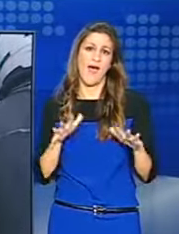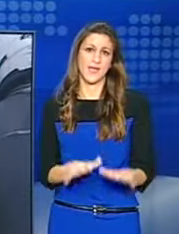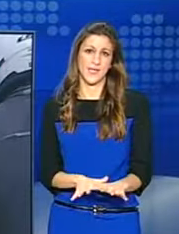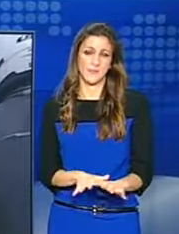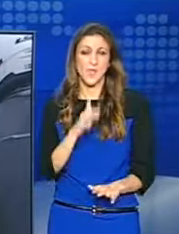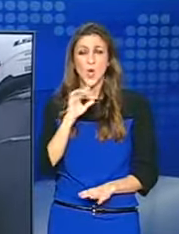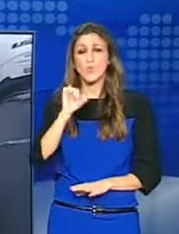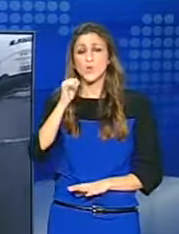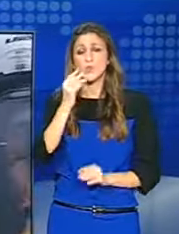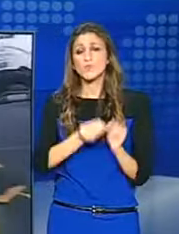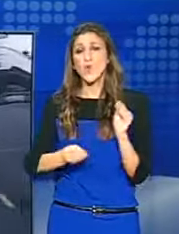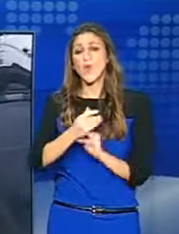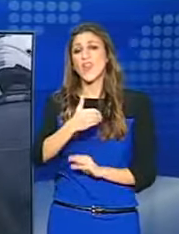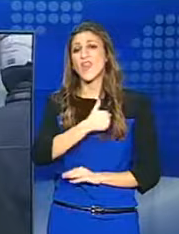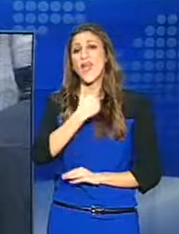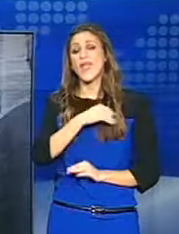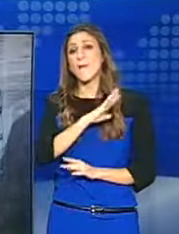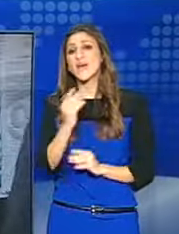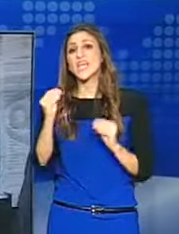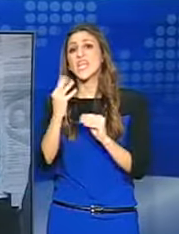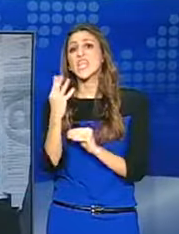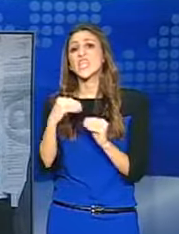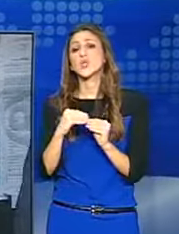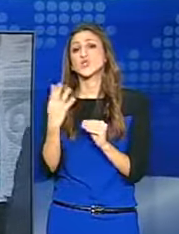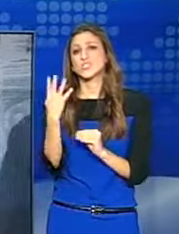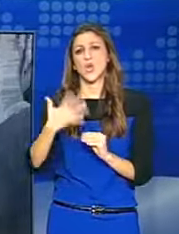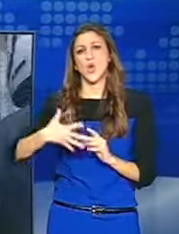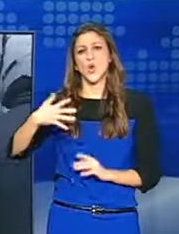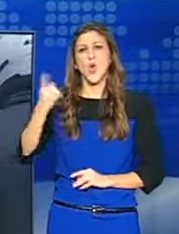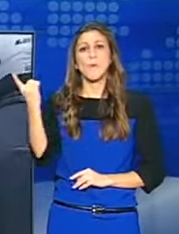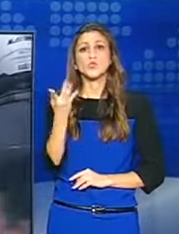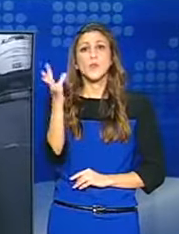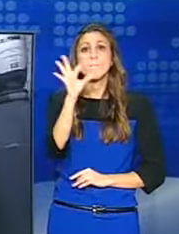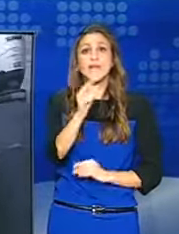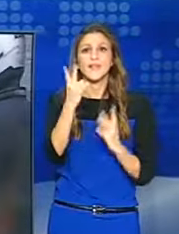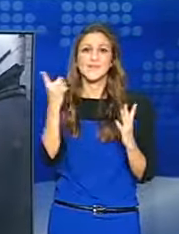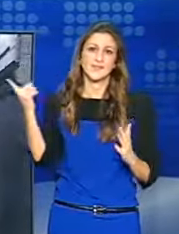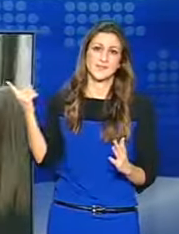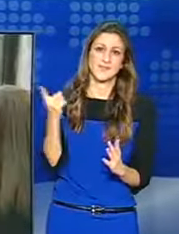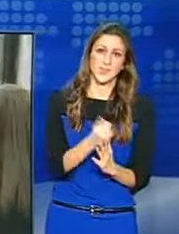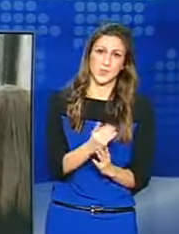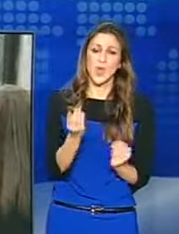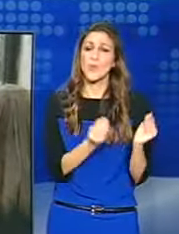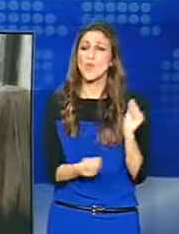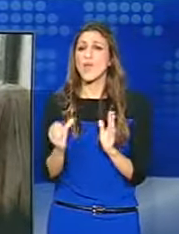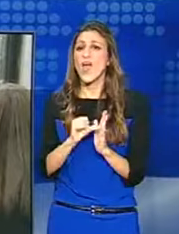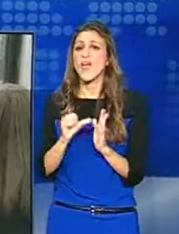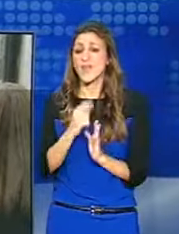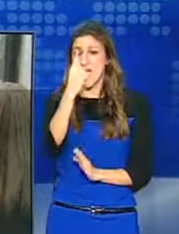ακόμα φορά οι νέοι ηλικίας 15 έως 24 ετών με ποσοστό 57% και η αττική όπου ένας στους τρεις